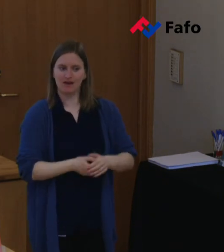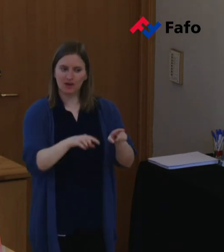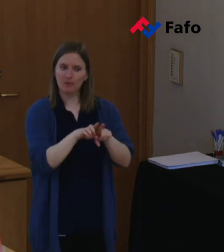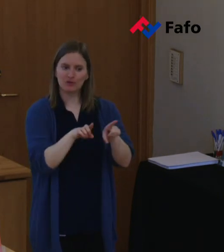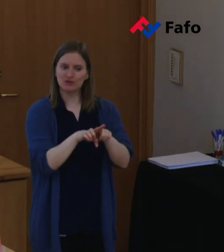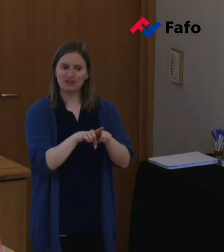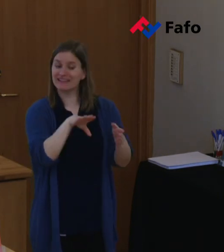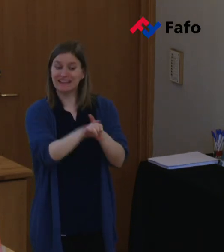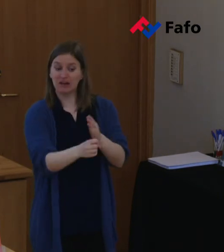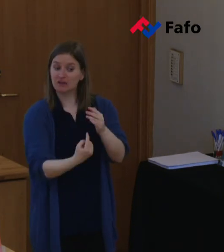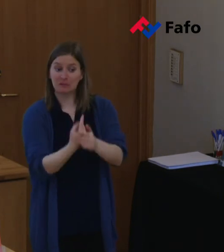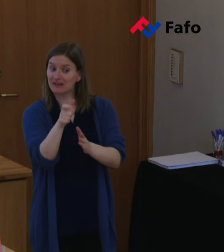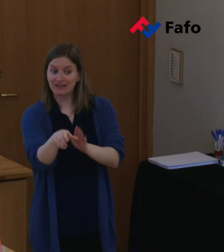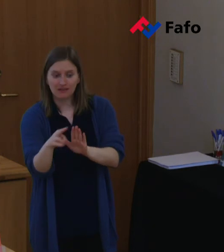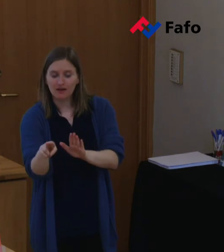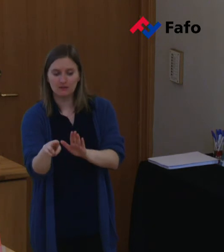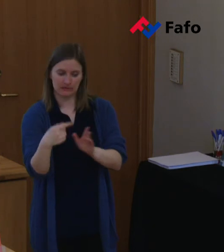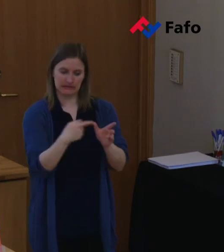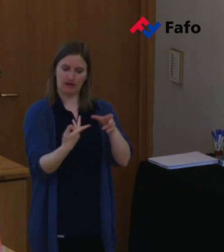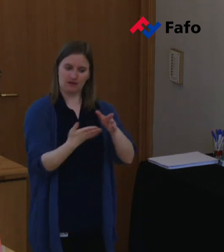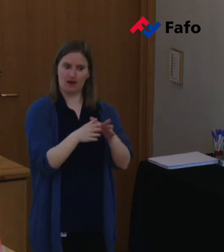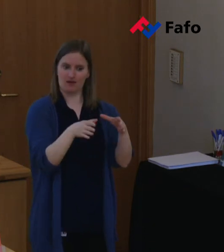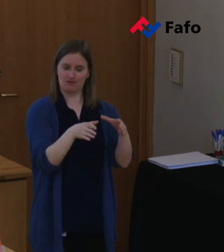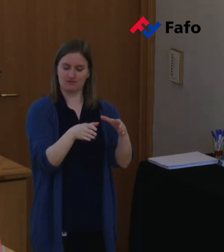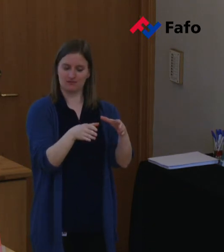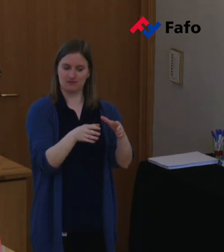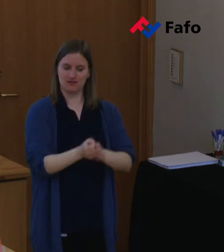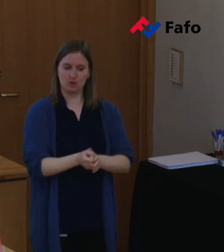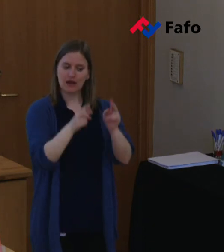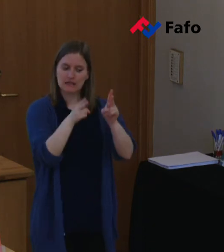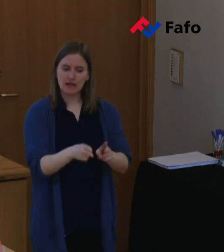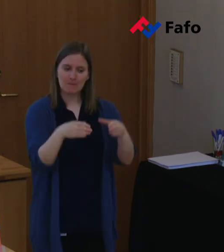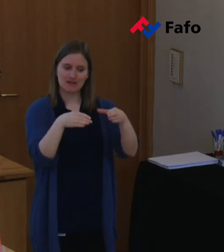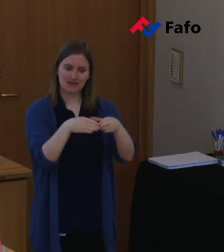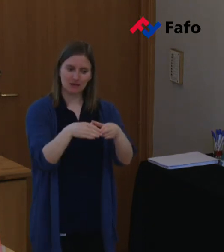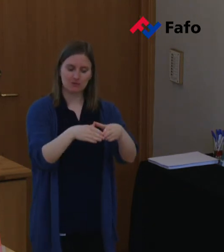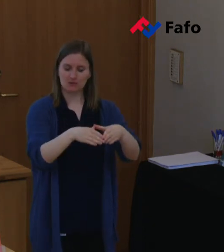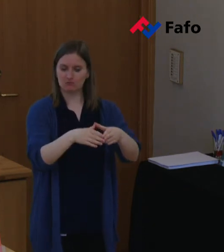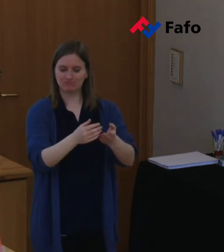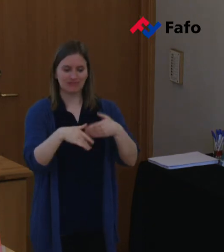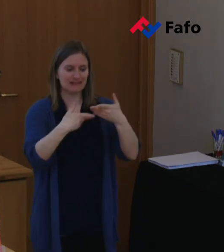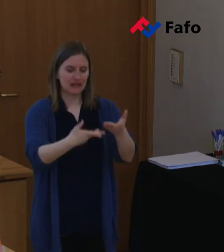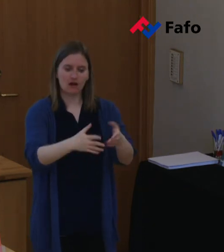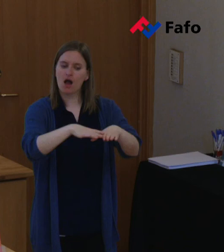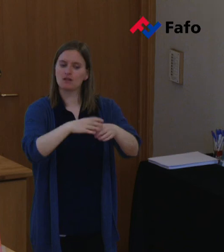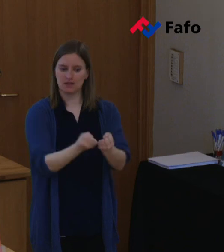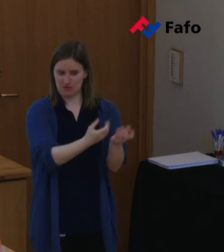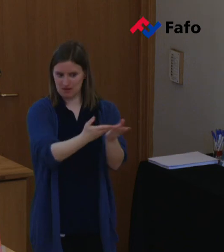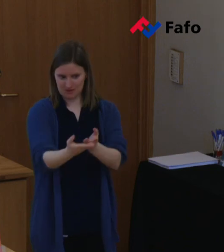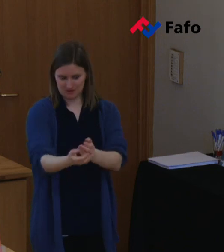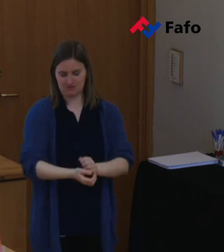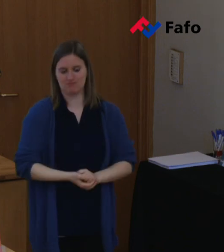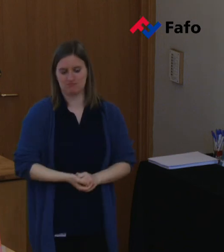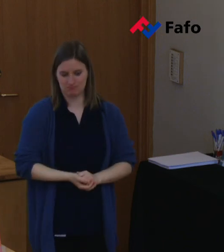ikke tilgang til spesialist, men de der. Og det samme teamet som yter alle tjenestene.